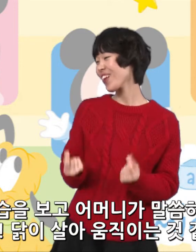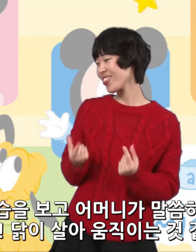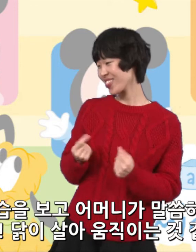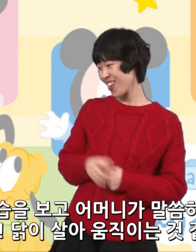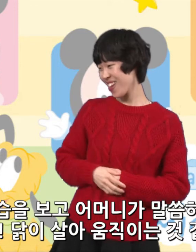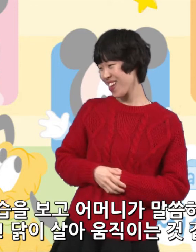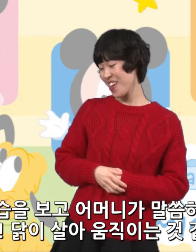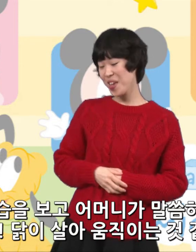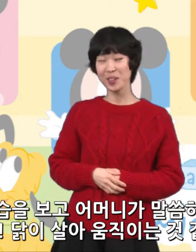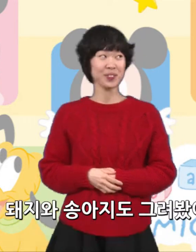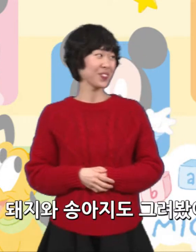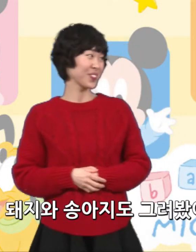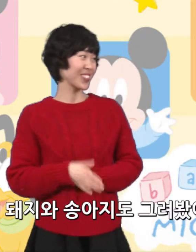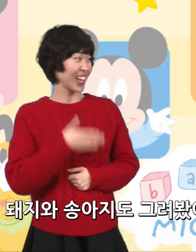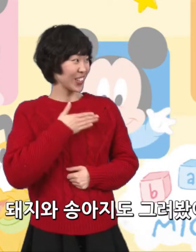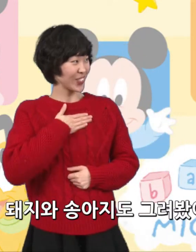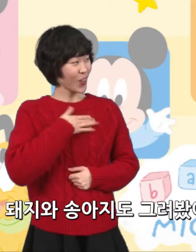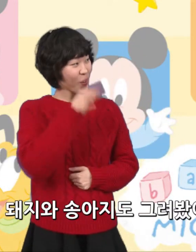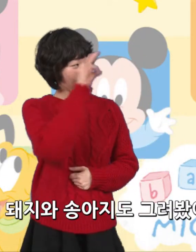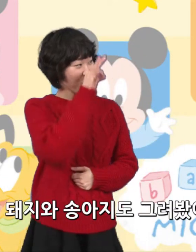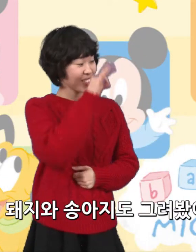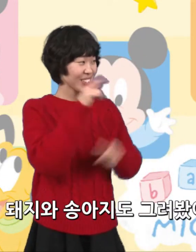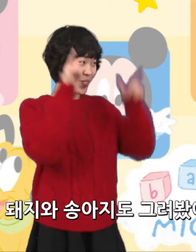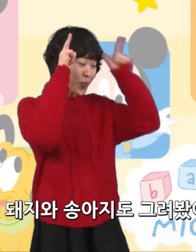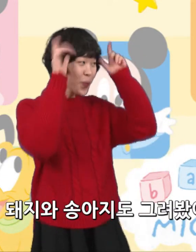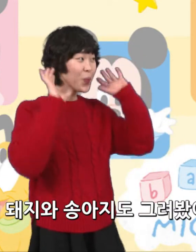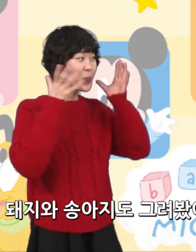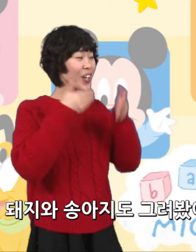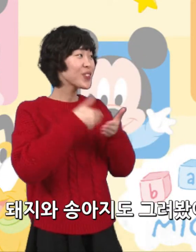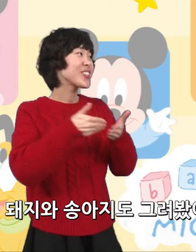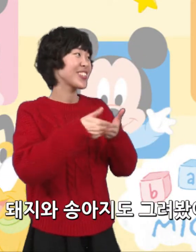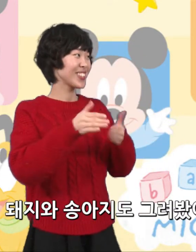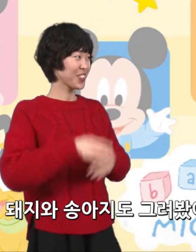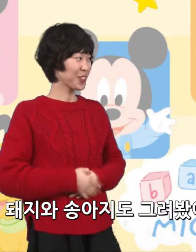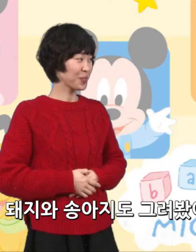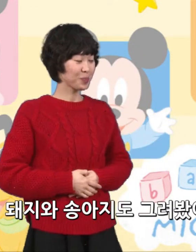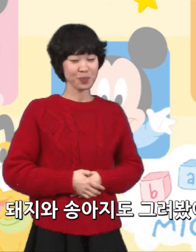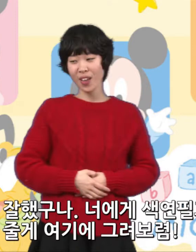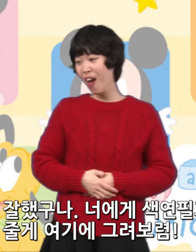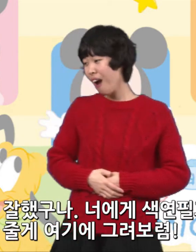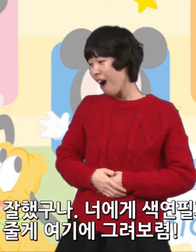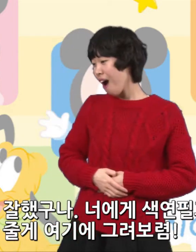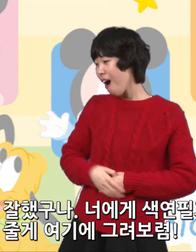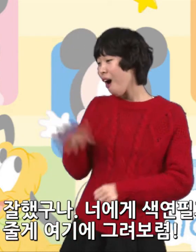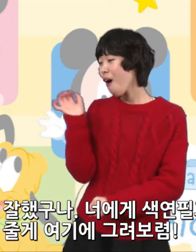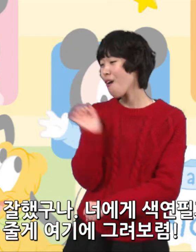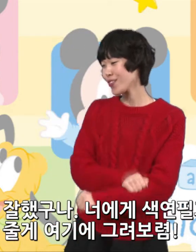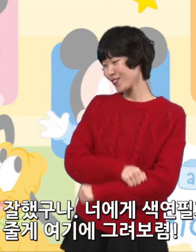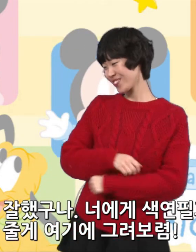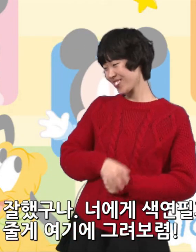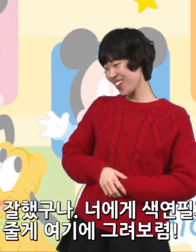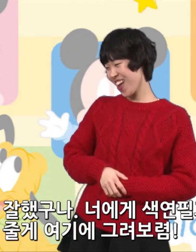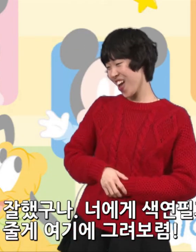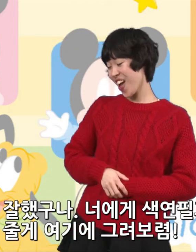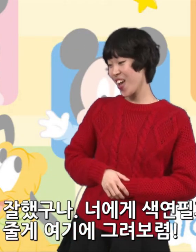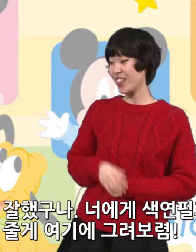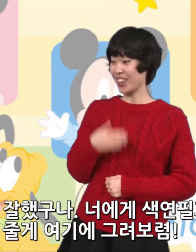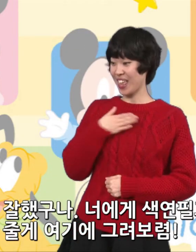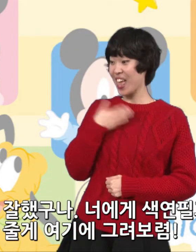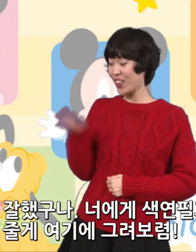것 같구나. 저 돼지와 송아지도 그려봤어요. 어머머, 잘했구나.